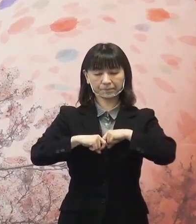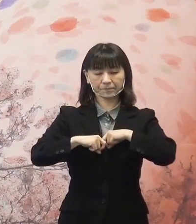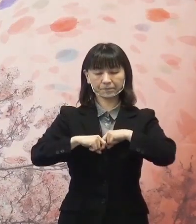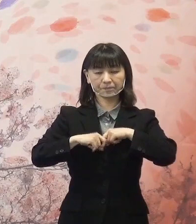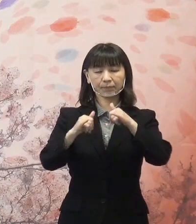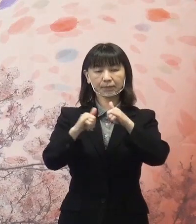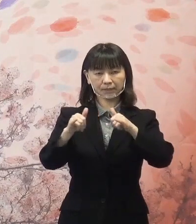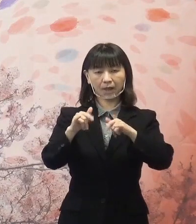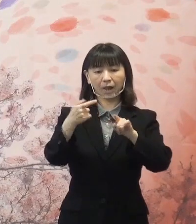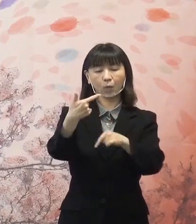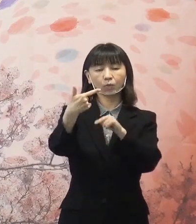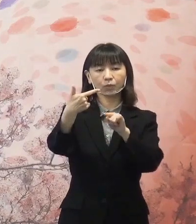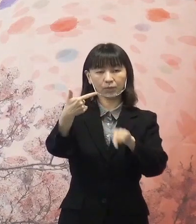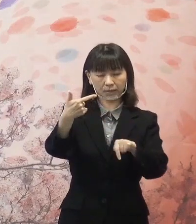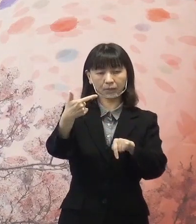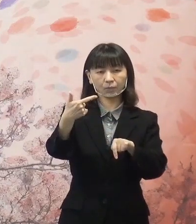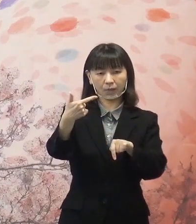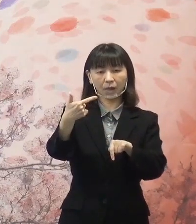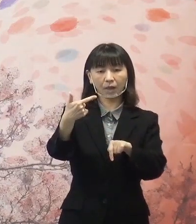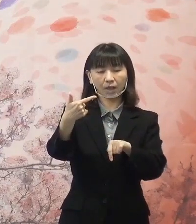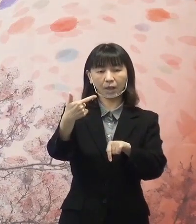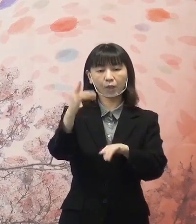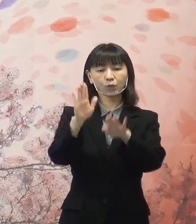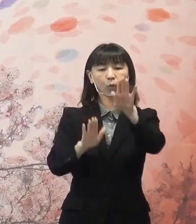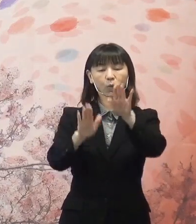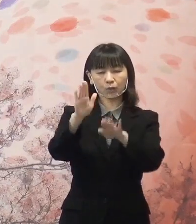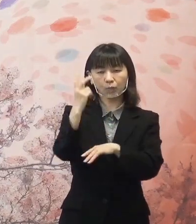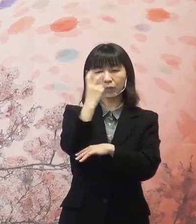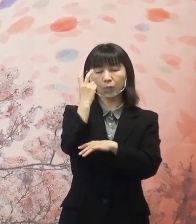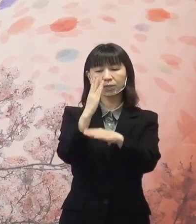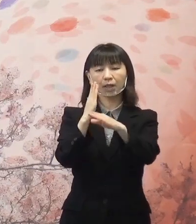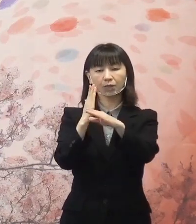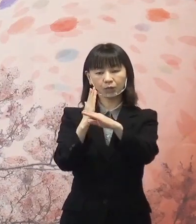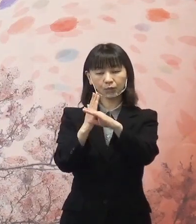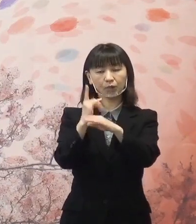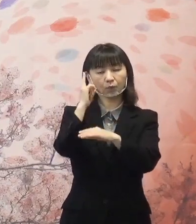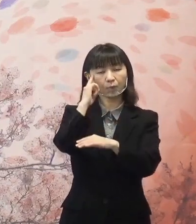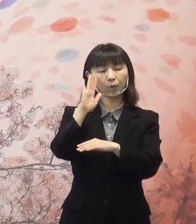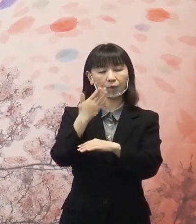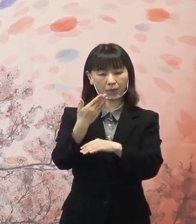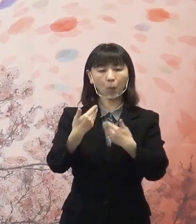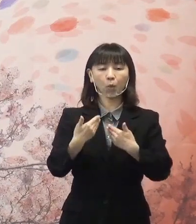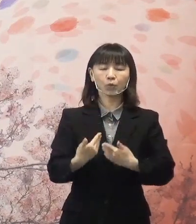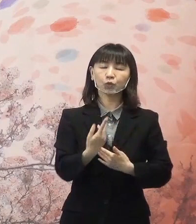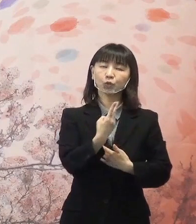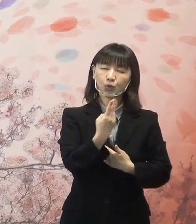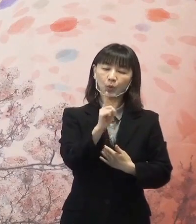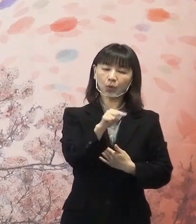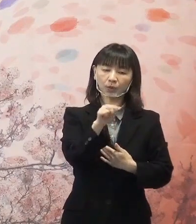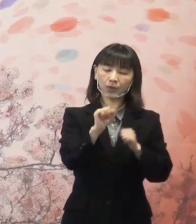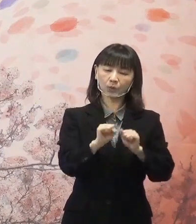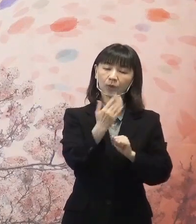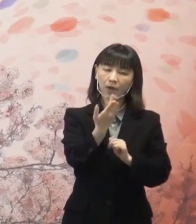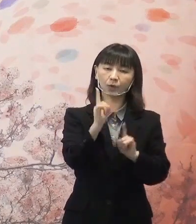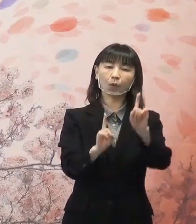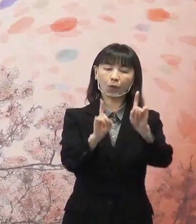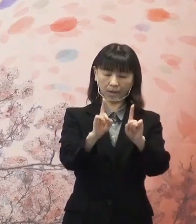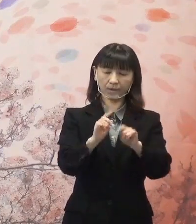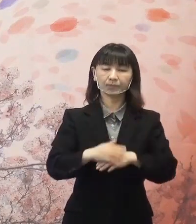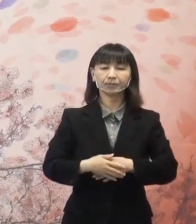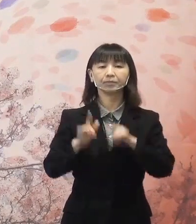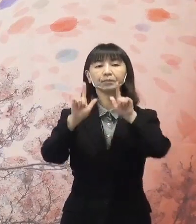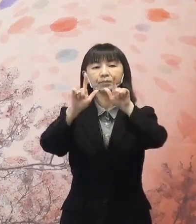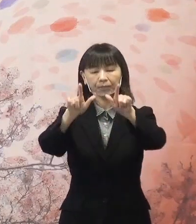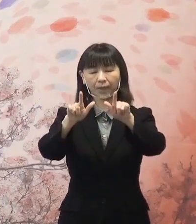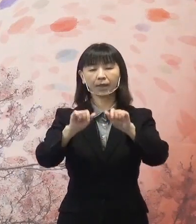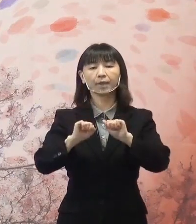人、皆さん症状調査中だと思うんですけど、はい、重症化している方がいるかどうかというのは分かりますでし